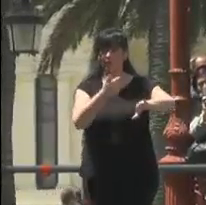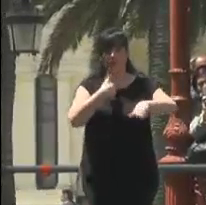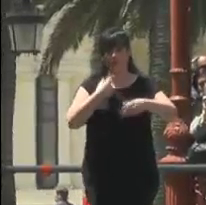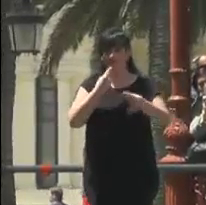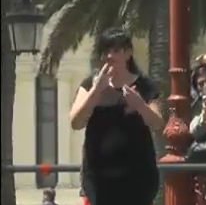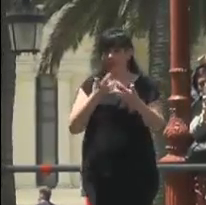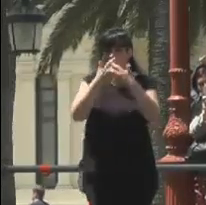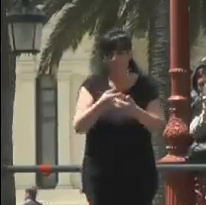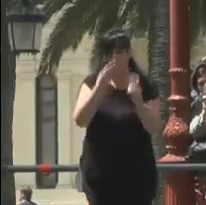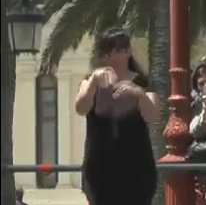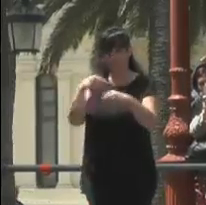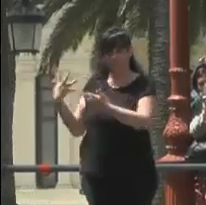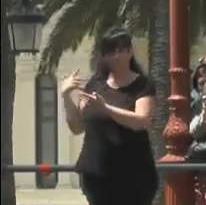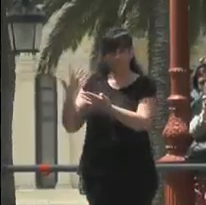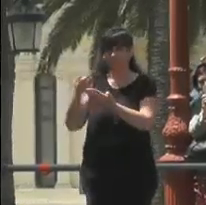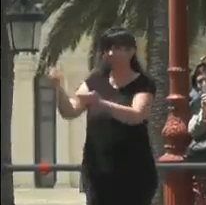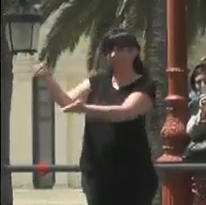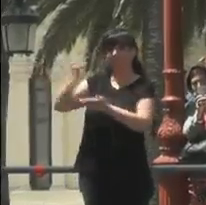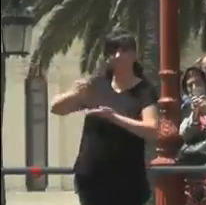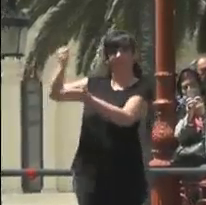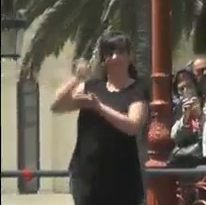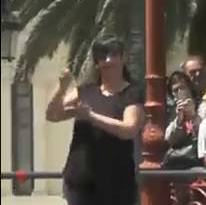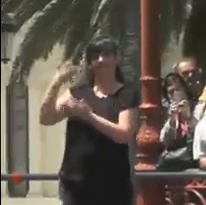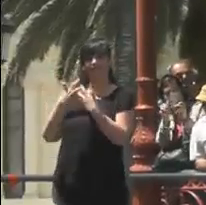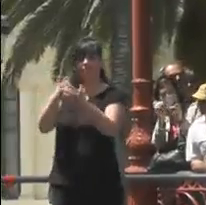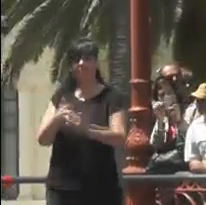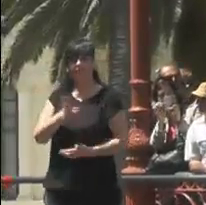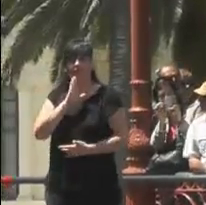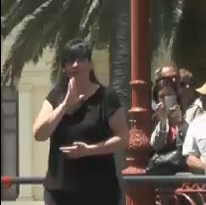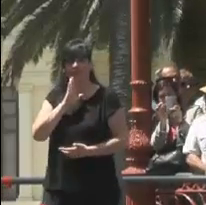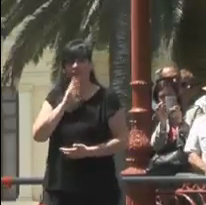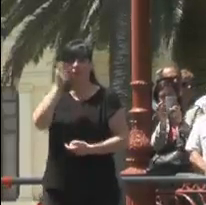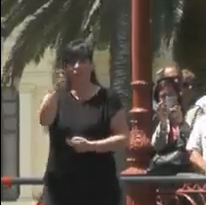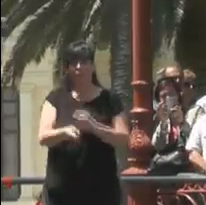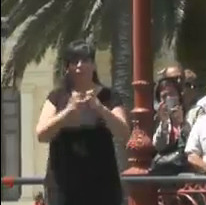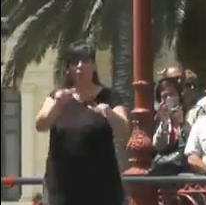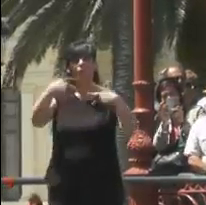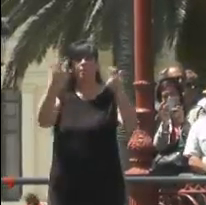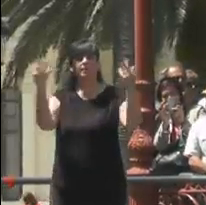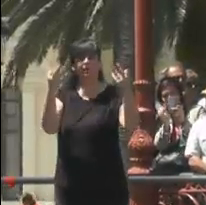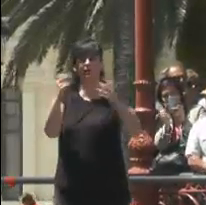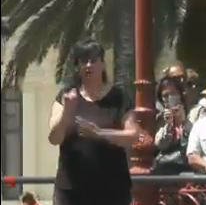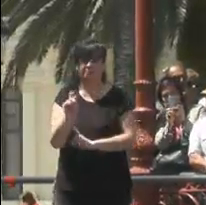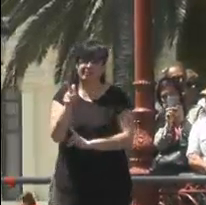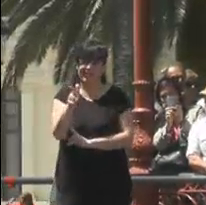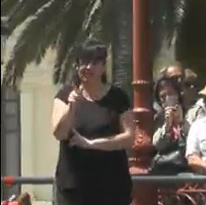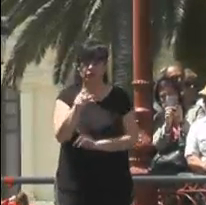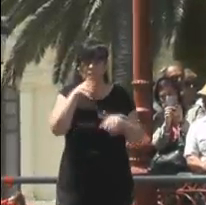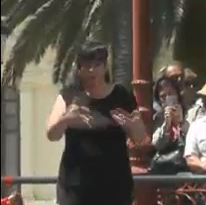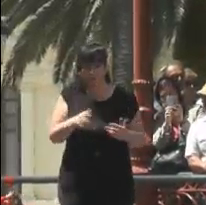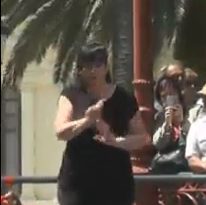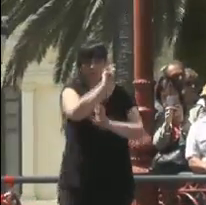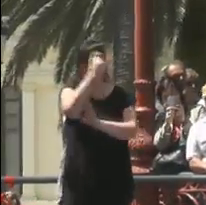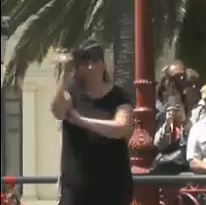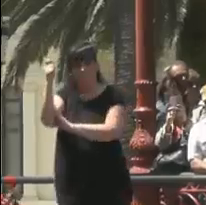luchas históricas. Yo creo que son esas luchas las que nos han permitido ir conquistando nuestros derechos actuales. La sanidad pública, la educación pública, las